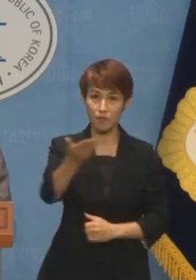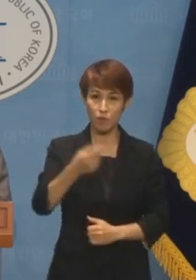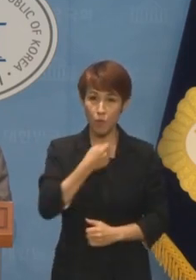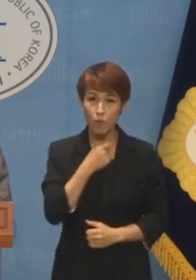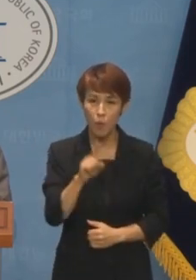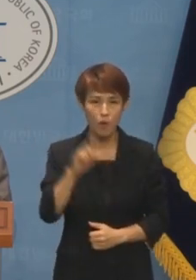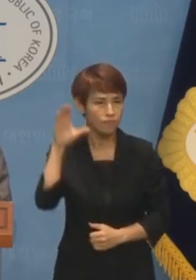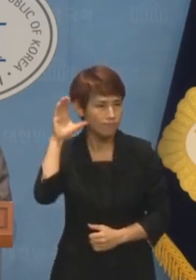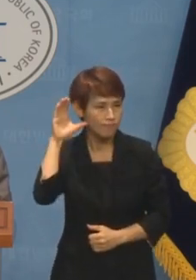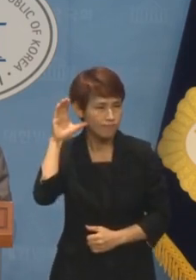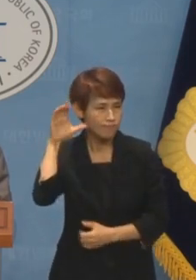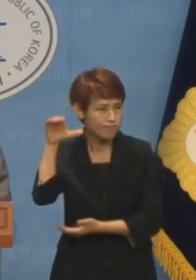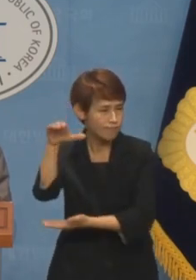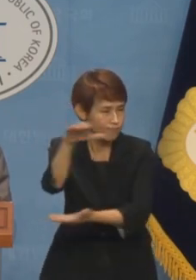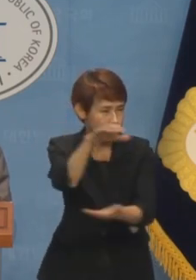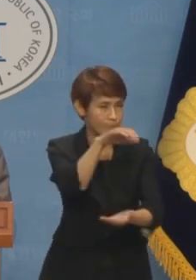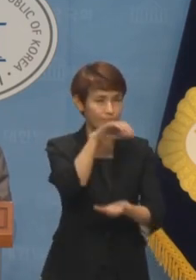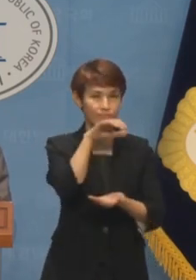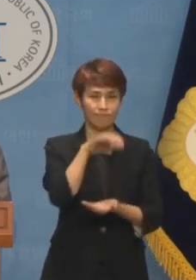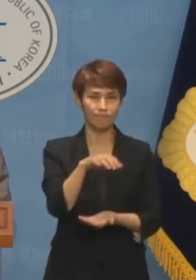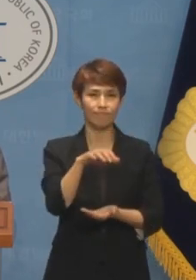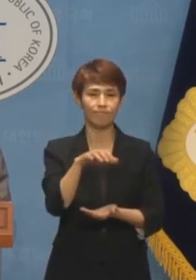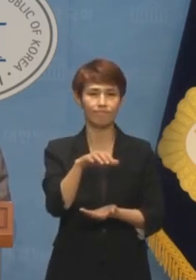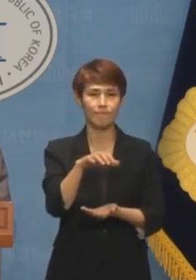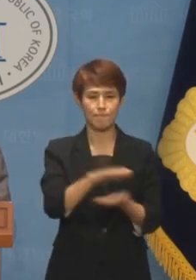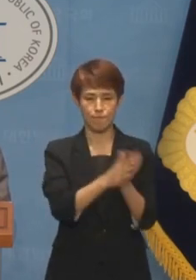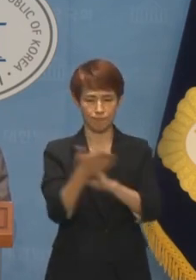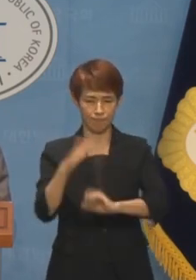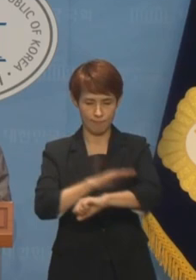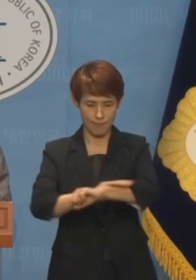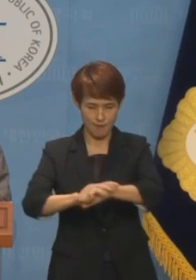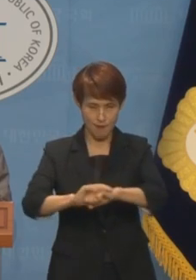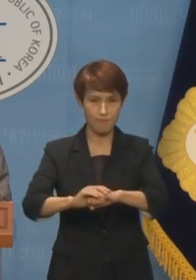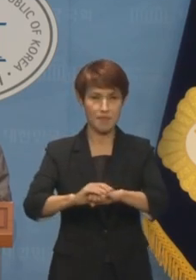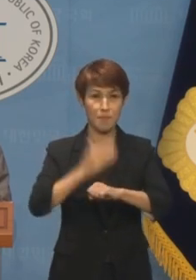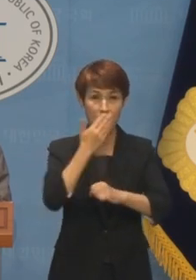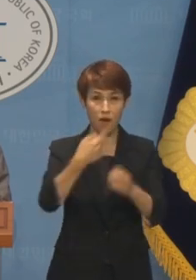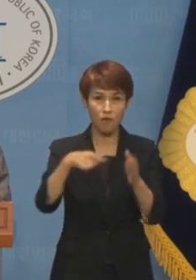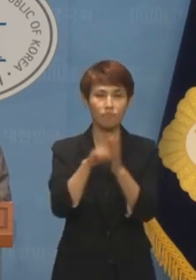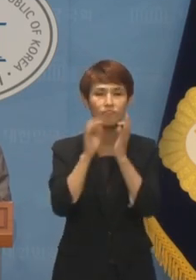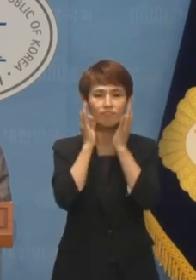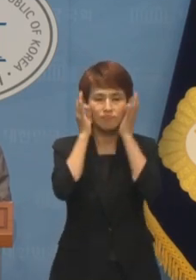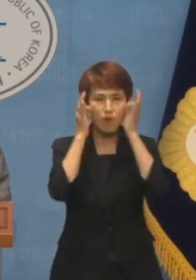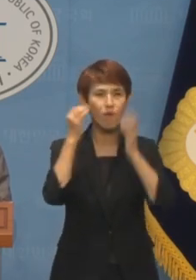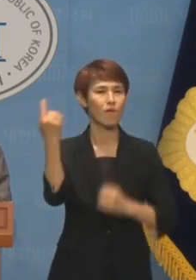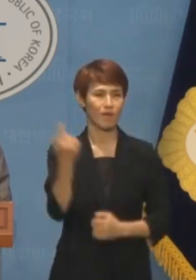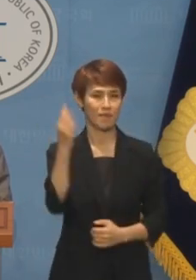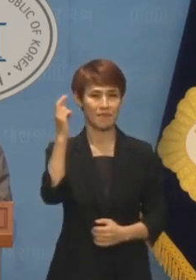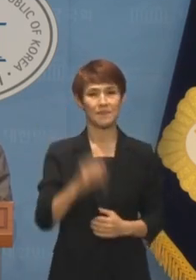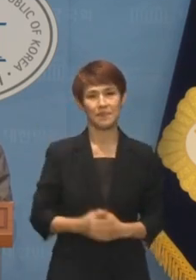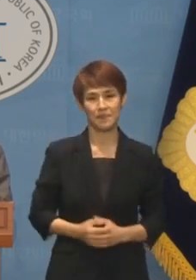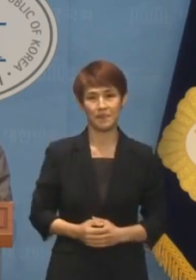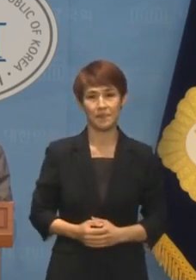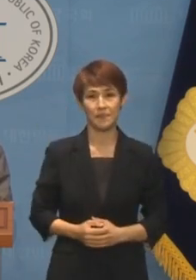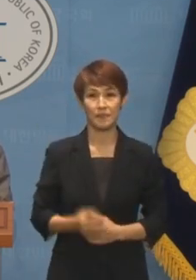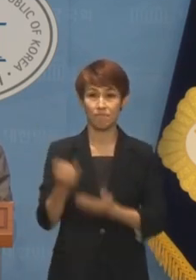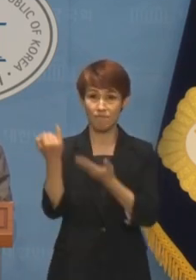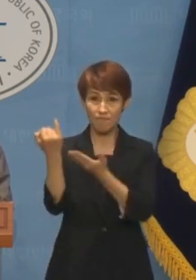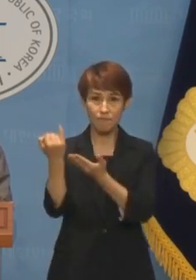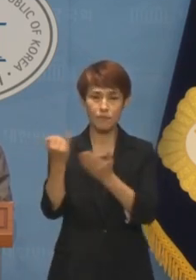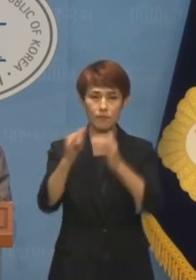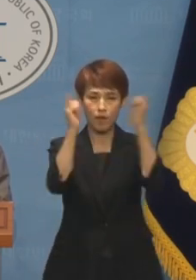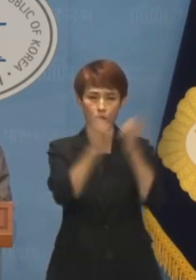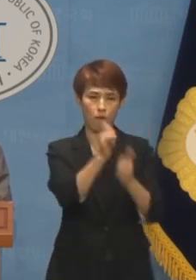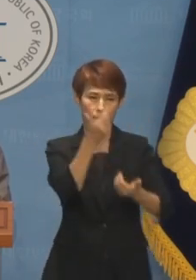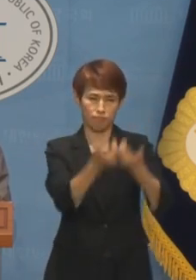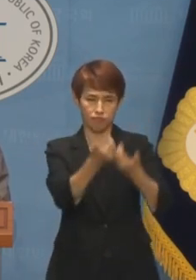듣고 진정한 변화를 위해 노력할 것입니다. 허은하 당대표 후보는 사회의 갈등을